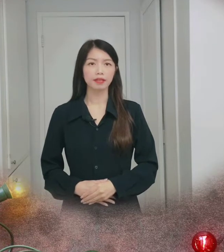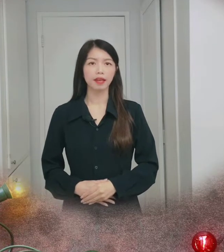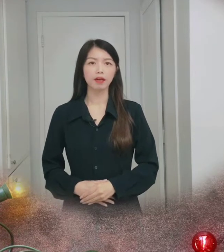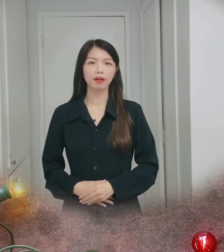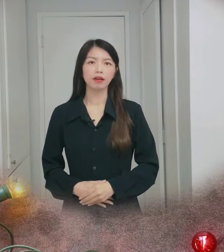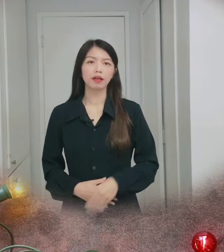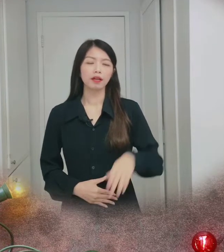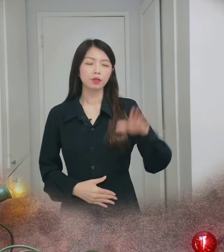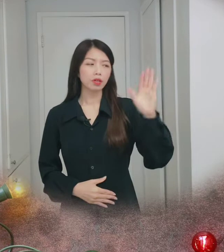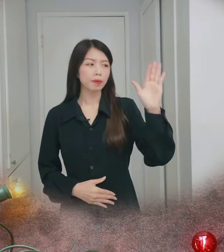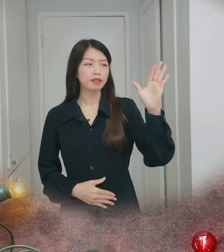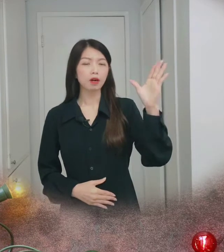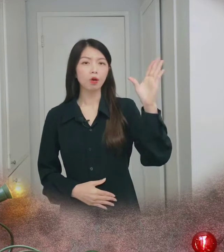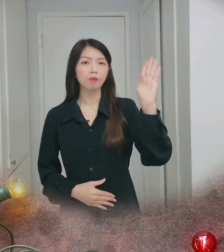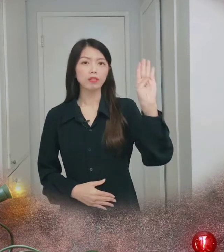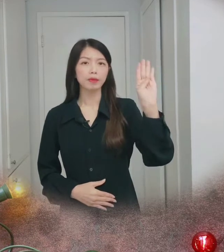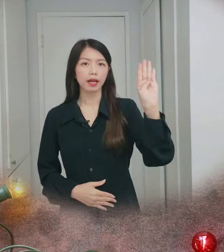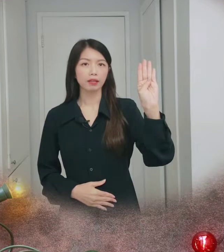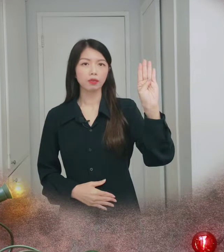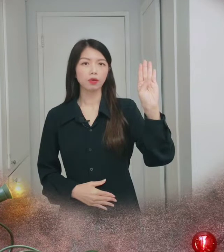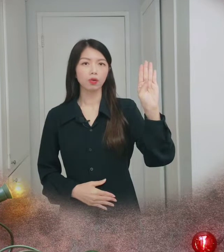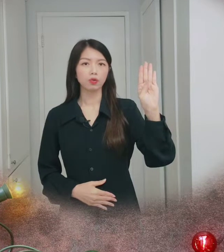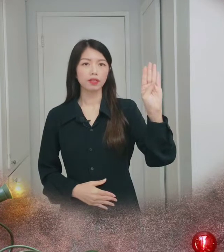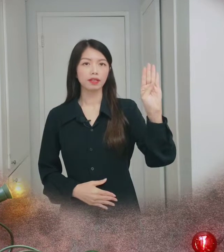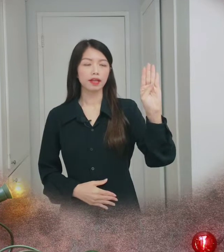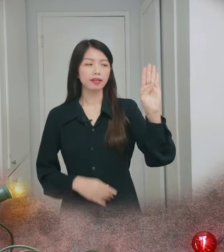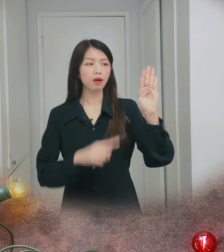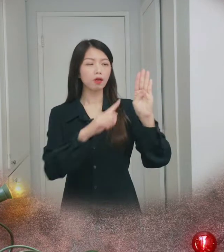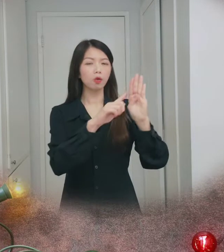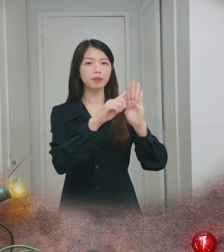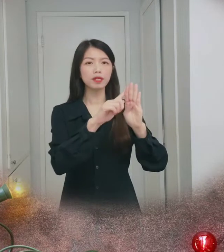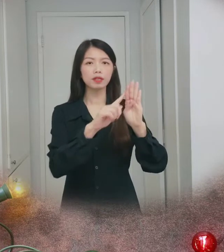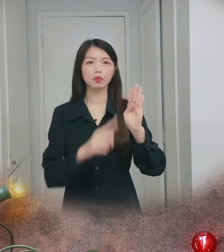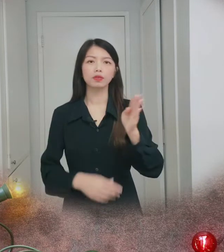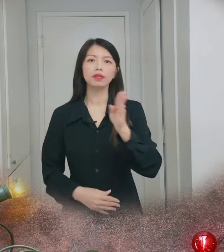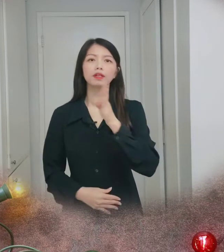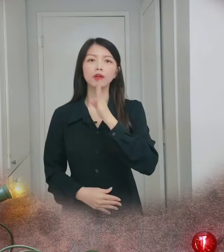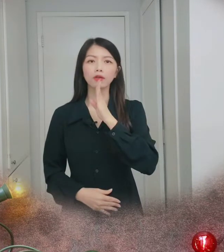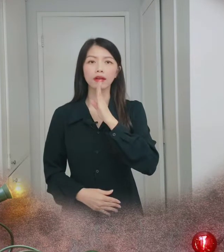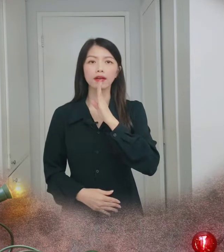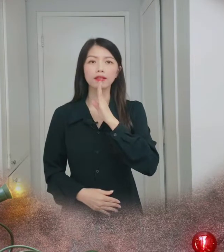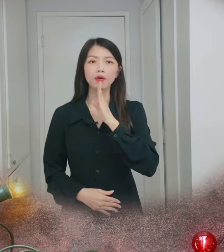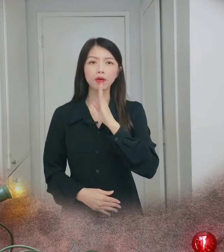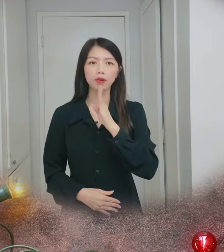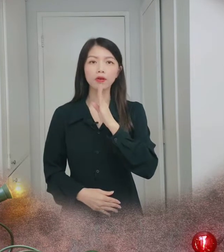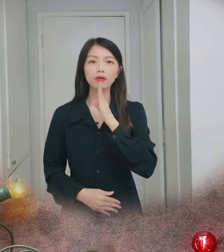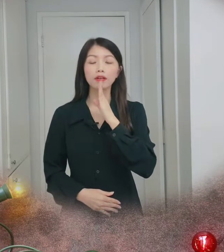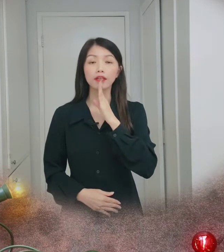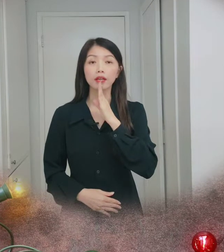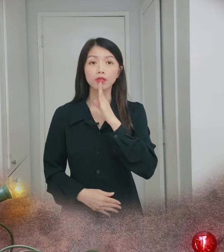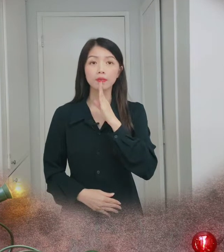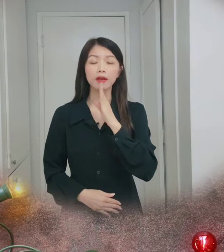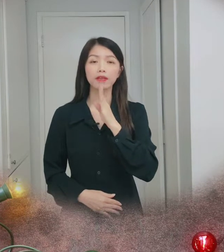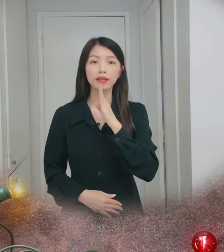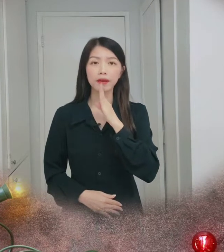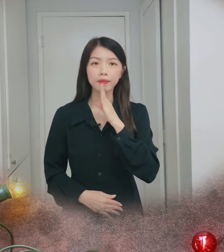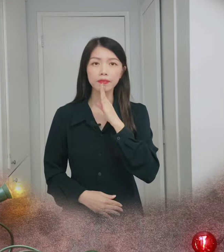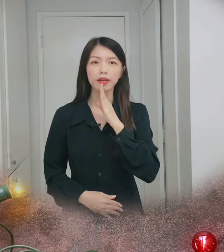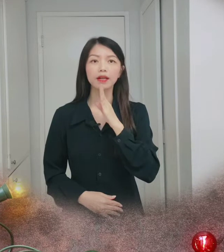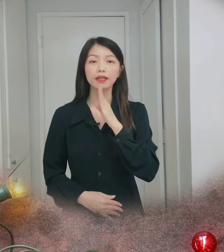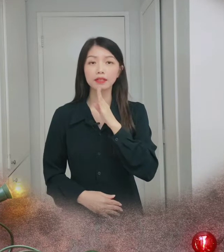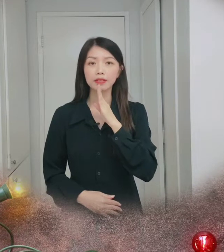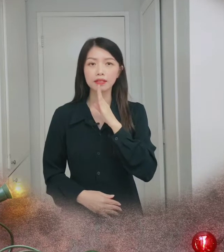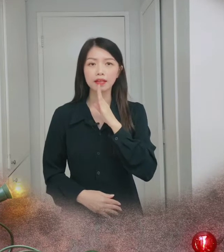하시면 되는데요. 손을 펴서 엄지만 안으로 넣어준 이 상태에서 검지는 쪽을 턱에 세워서 이렇게 대주시면